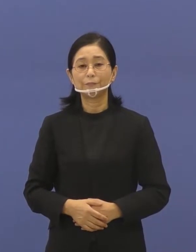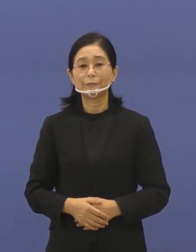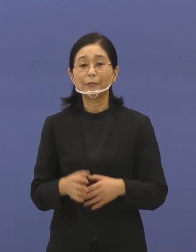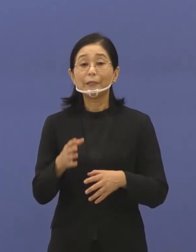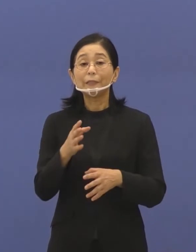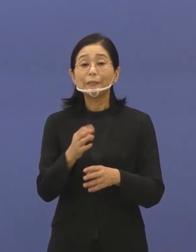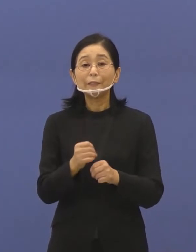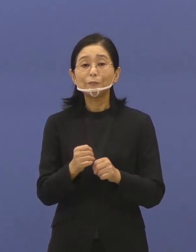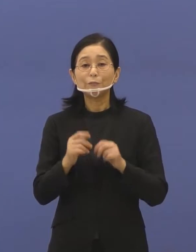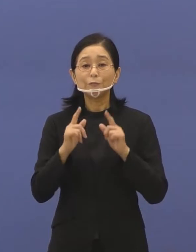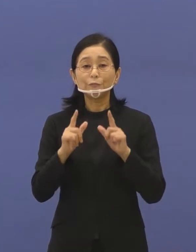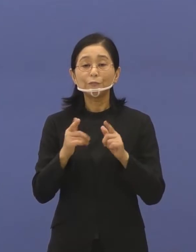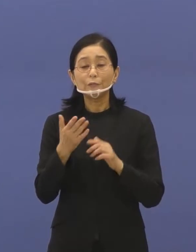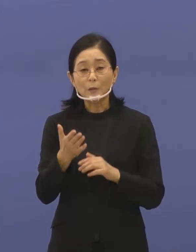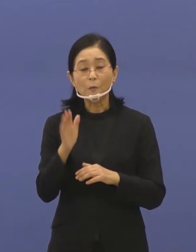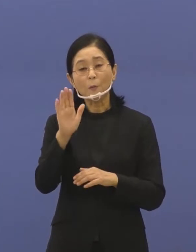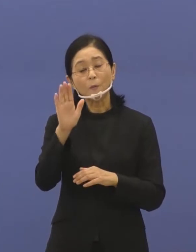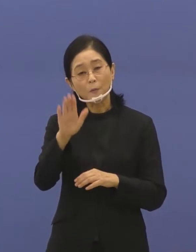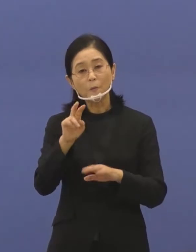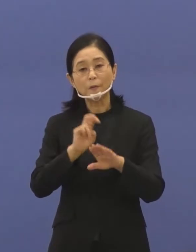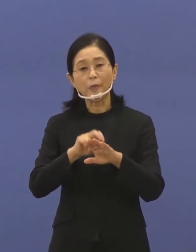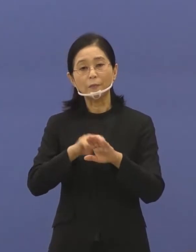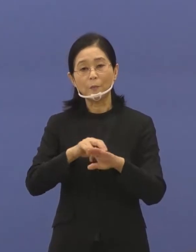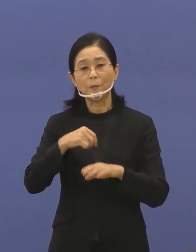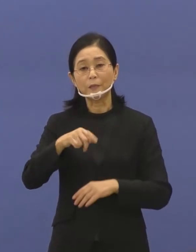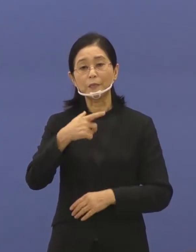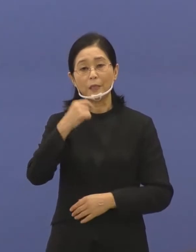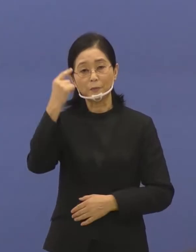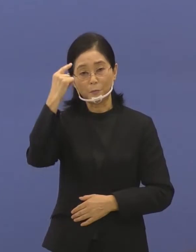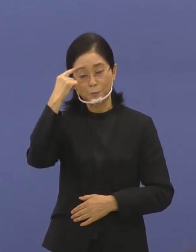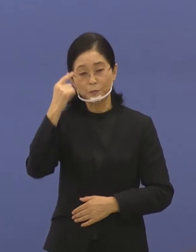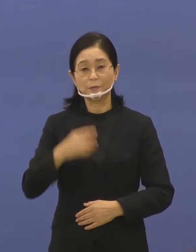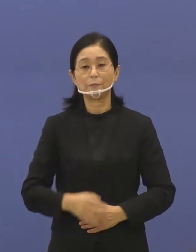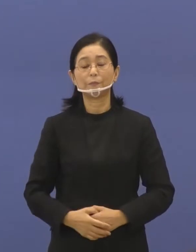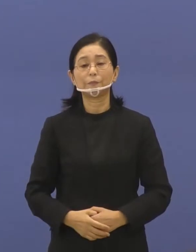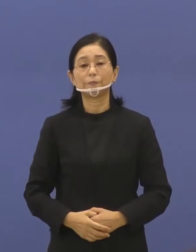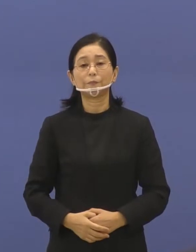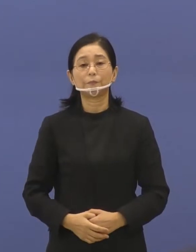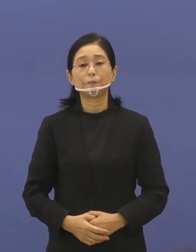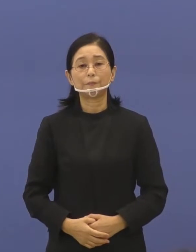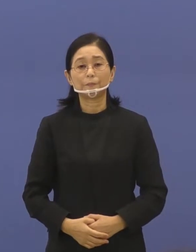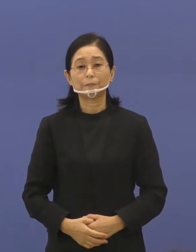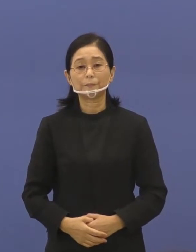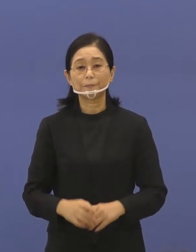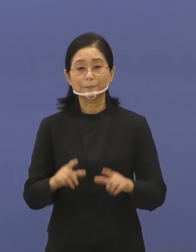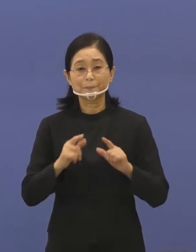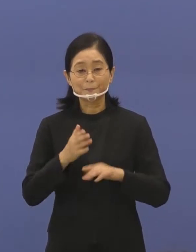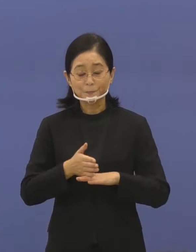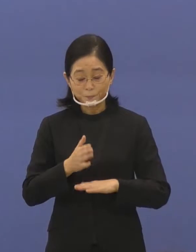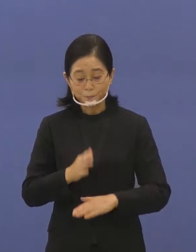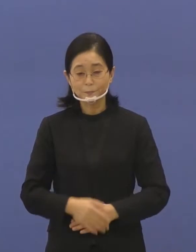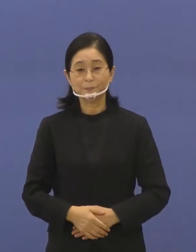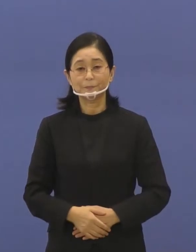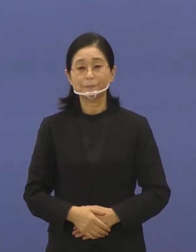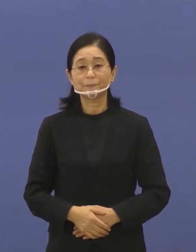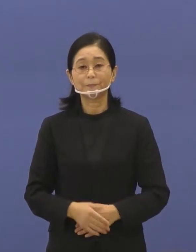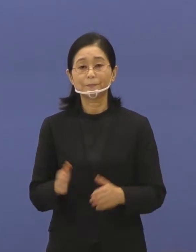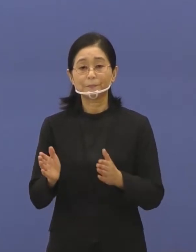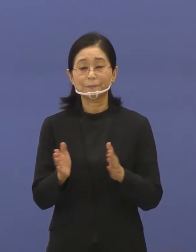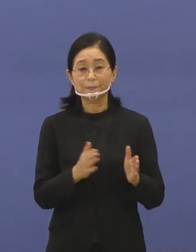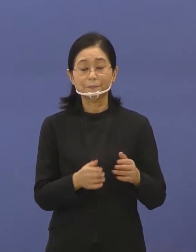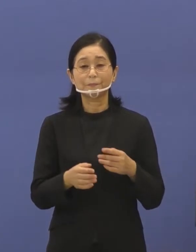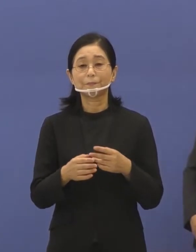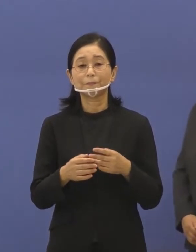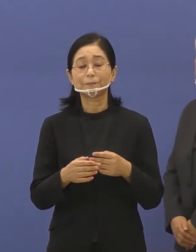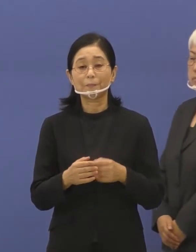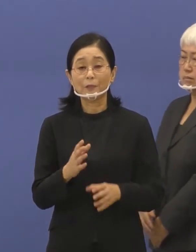までということについても今後検討することになるかなと思います。 はい、ありがとうございます。先ほど統一教会の